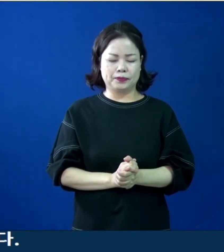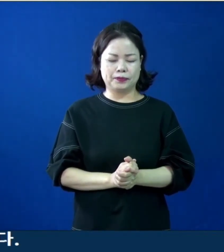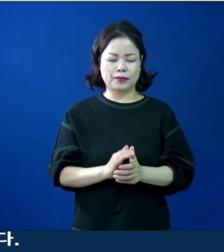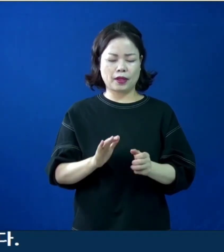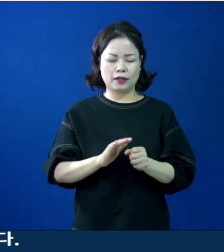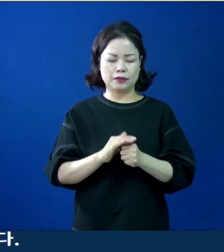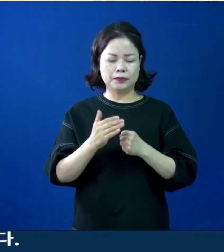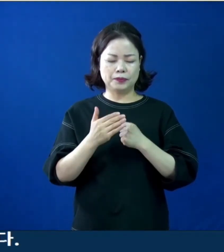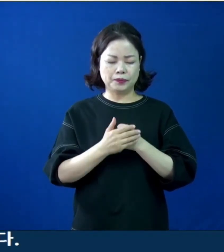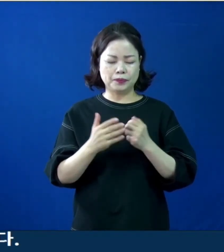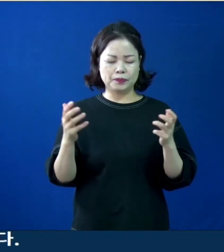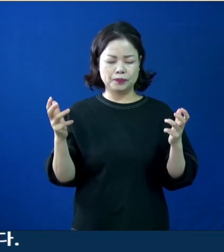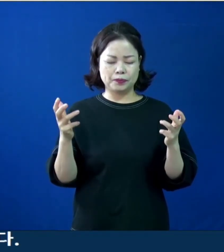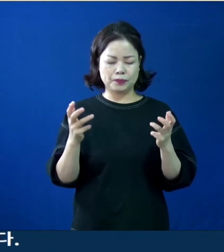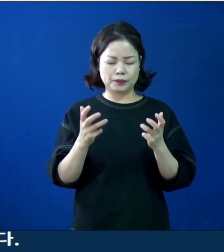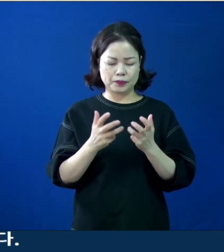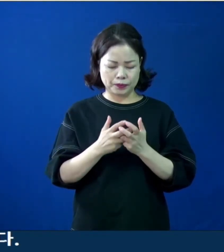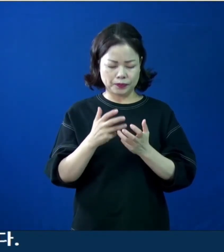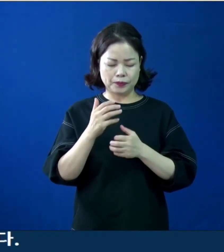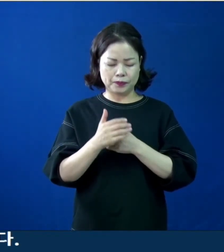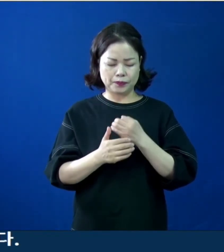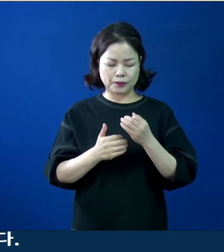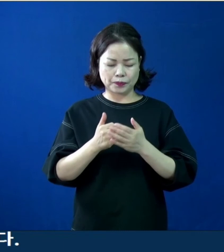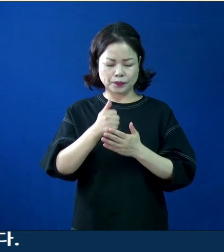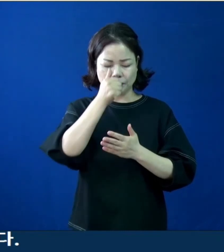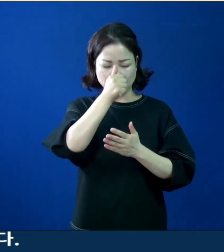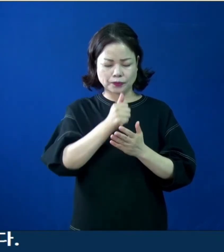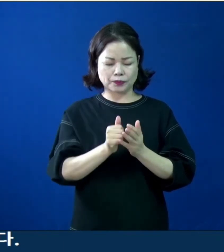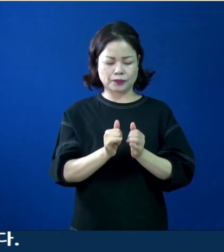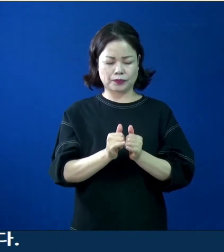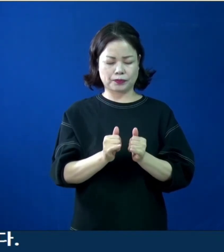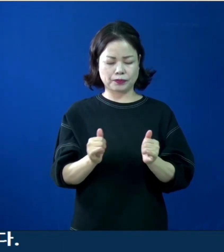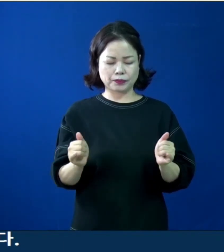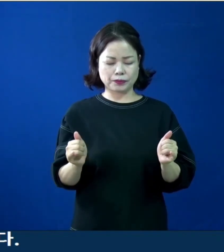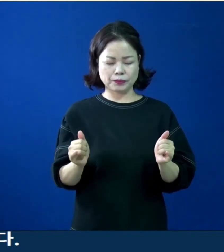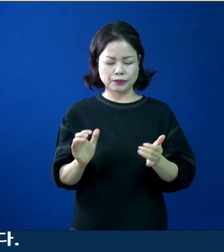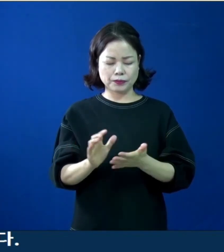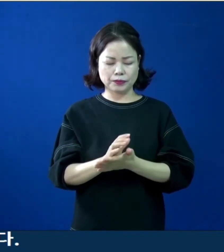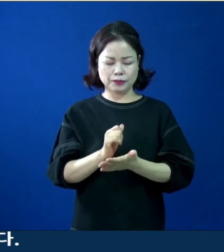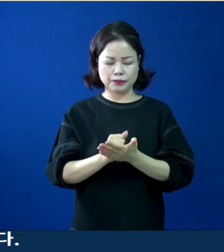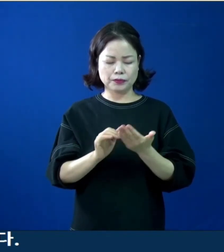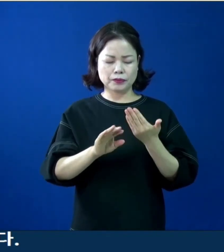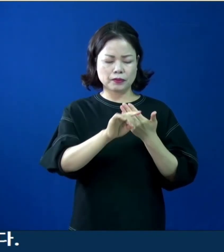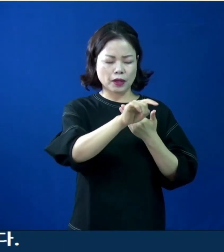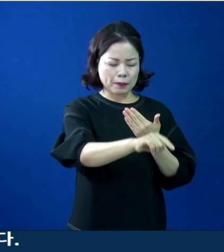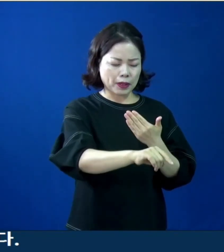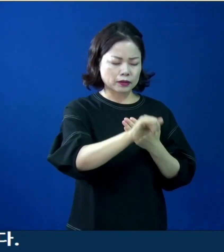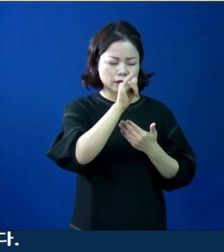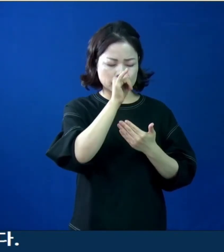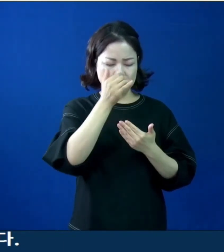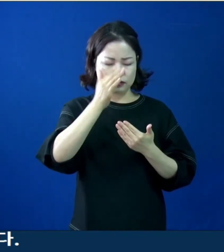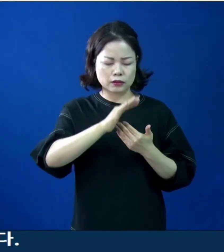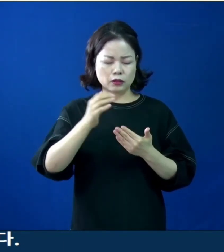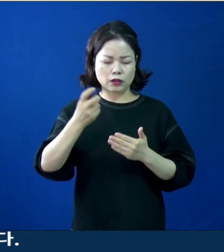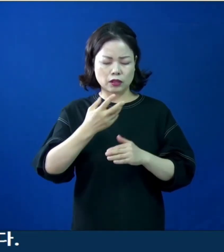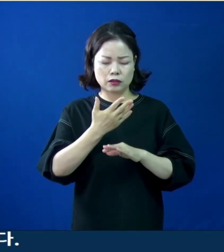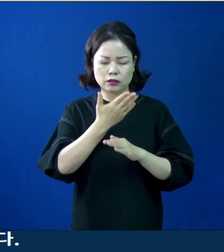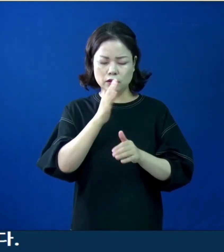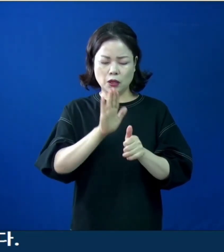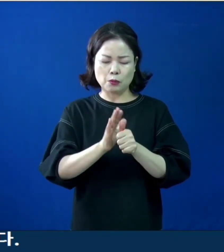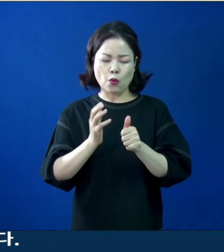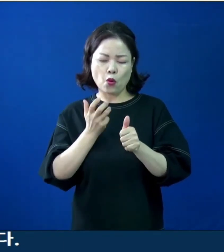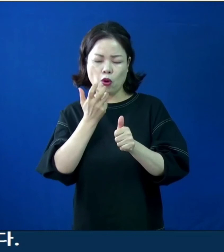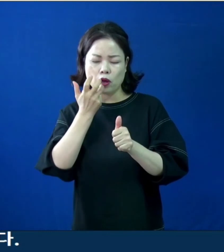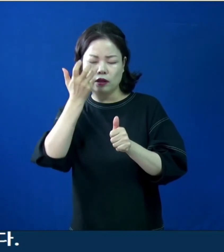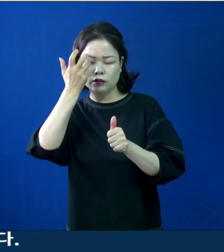사랑과 은혜가 풍성하신 하나님, 죄인이었는데, 그리스도 밖에 있었는데 또 다른 보혜사 진리의